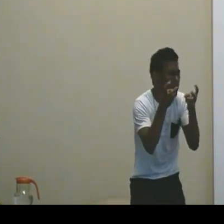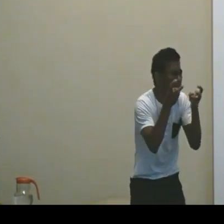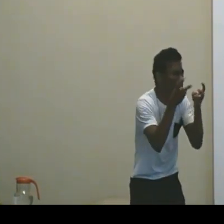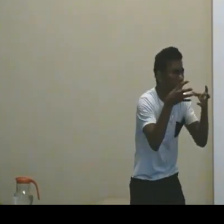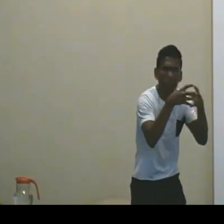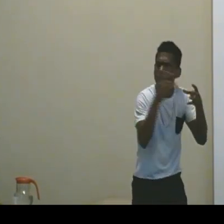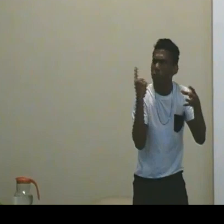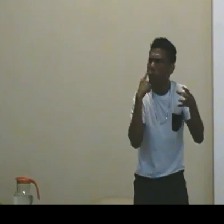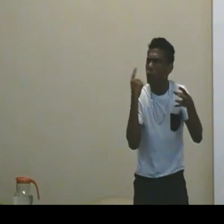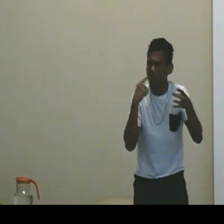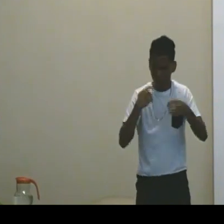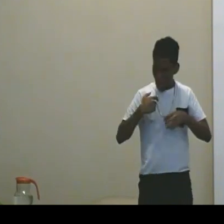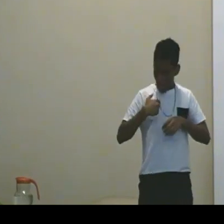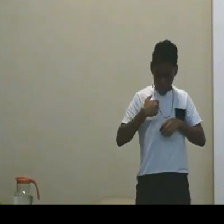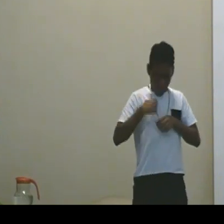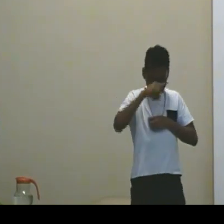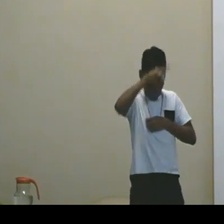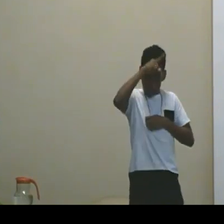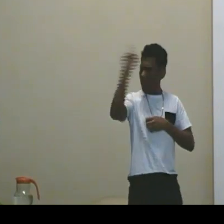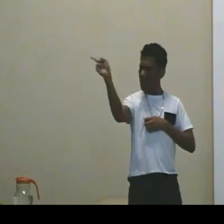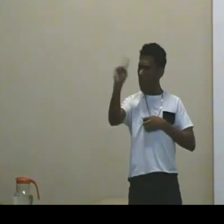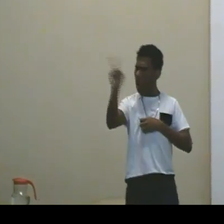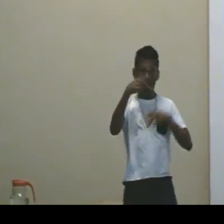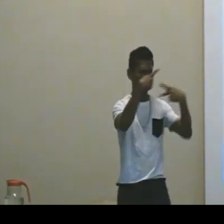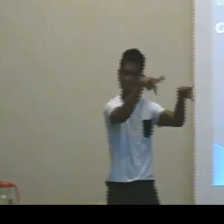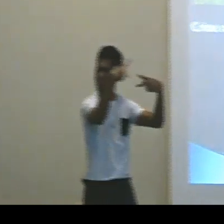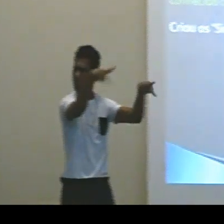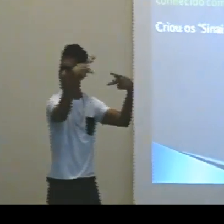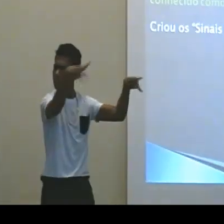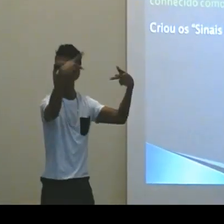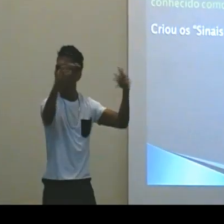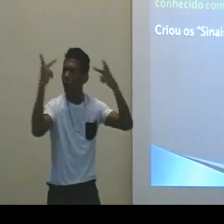O Lepé, ele criou